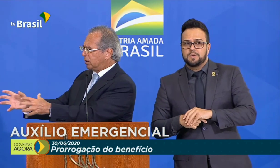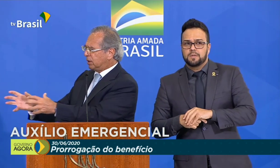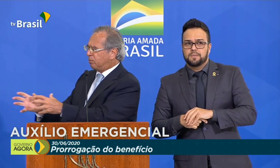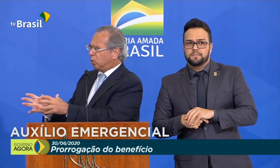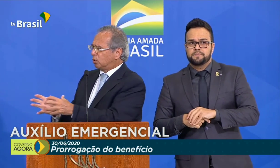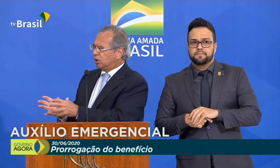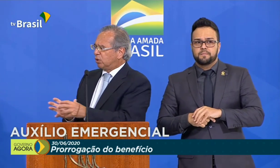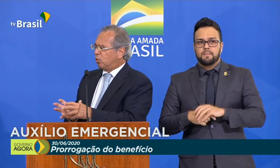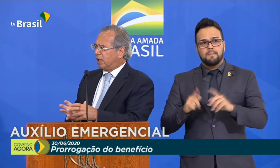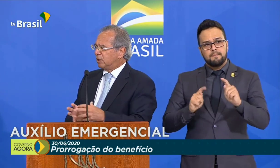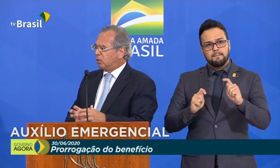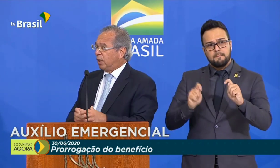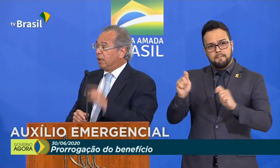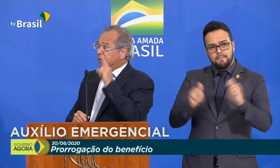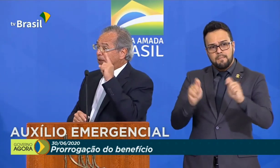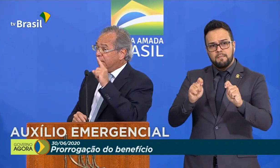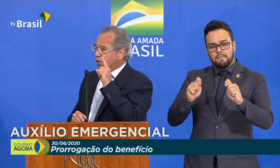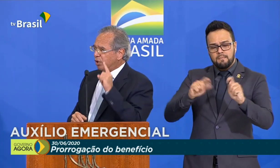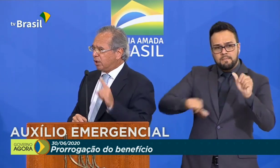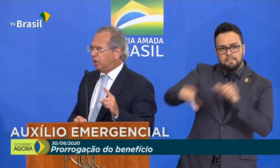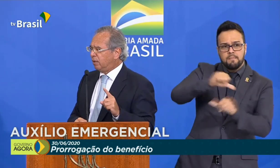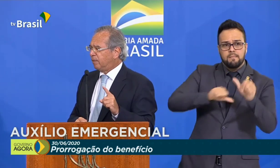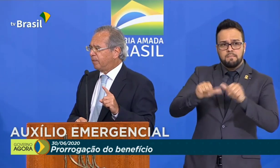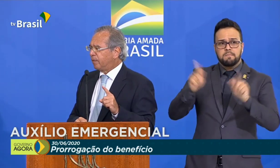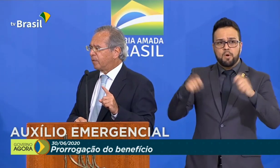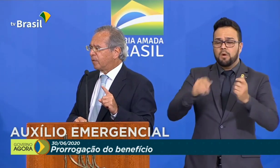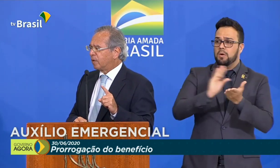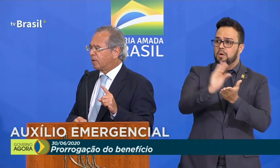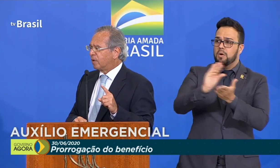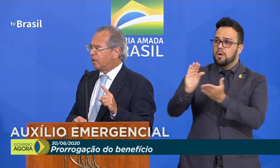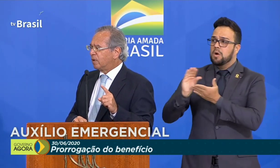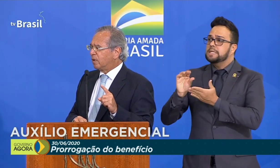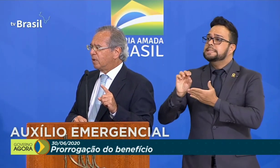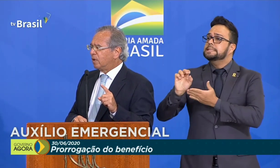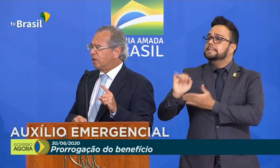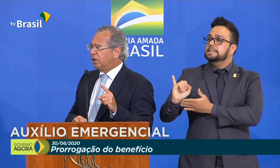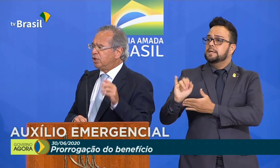ele pode ser posto em circulação, desde que